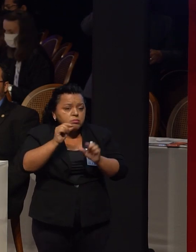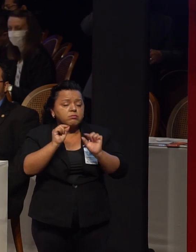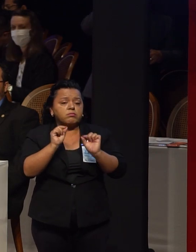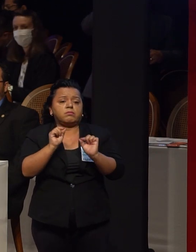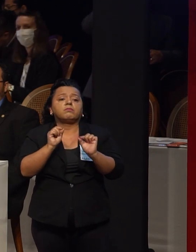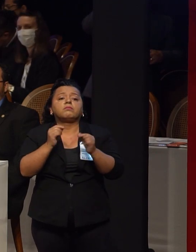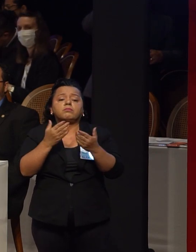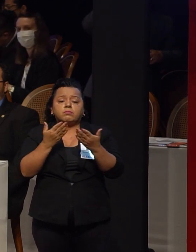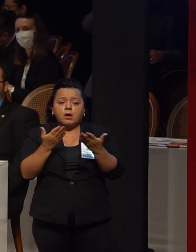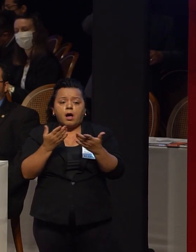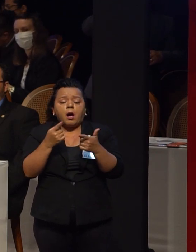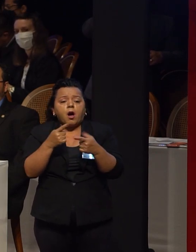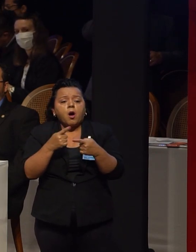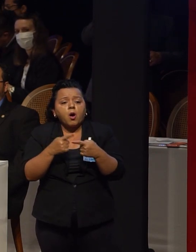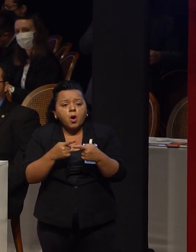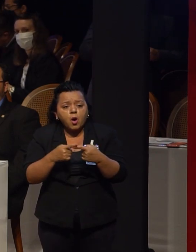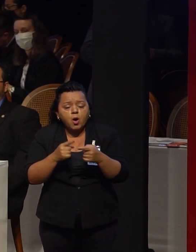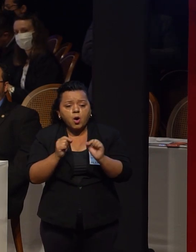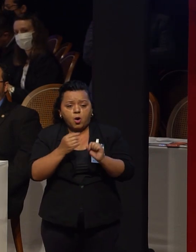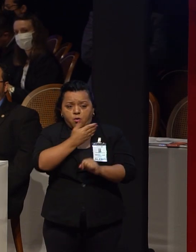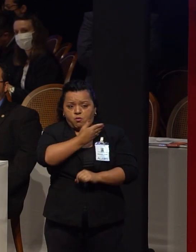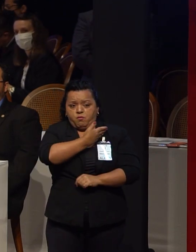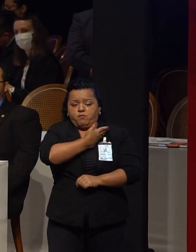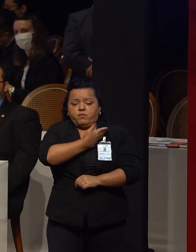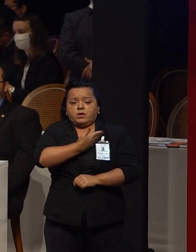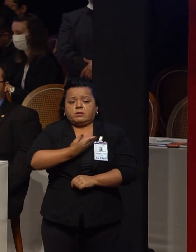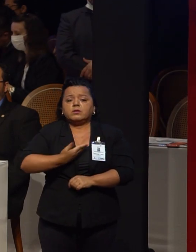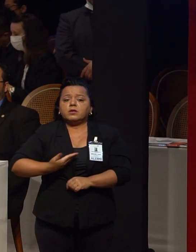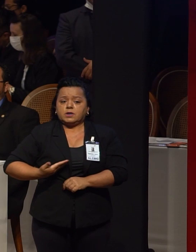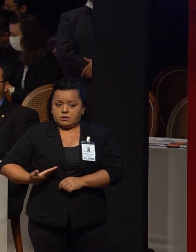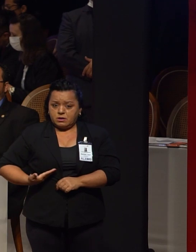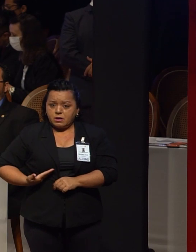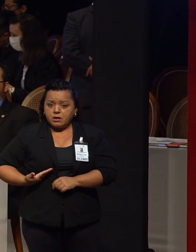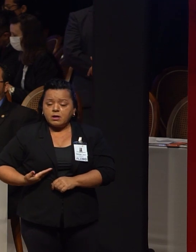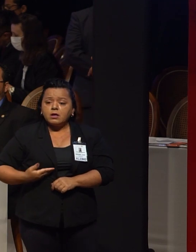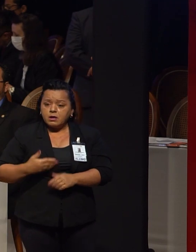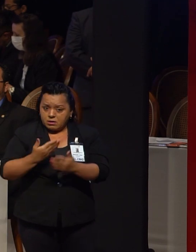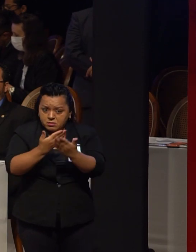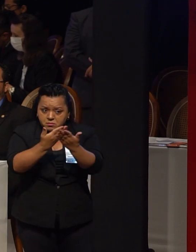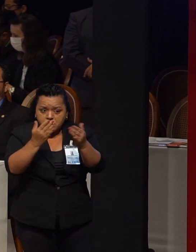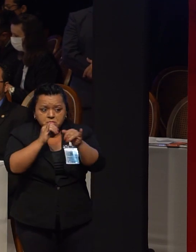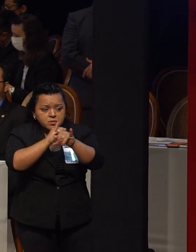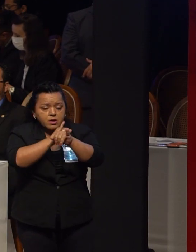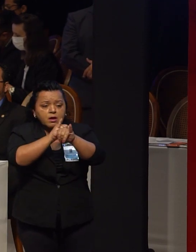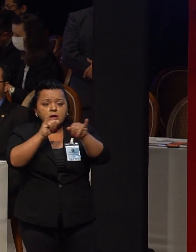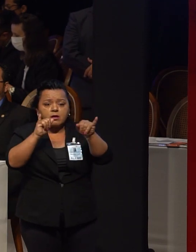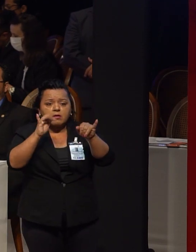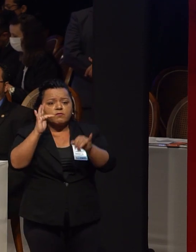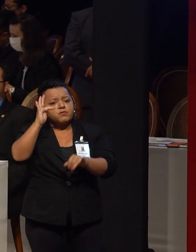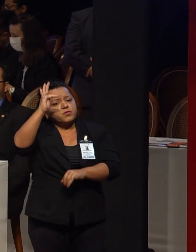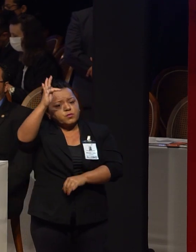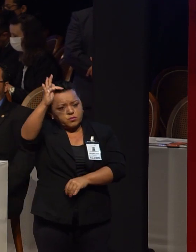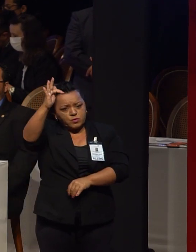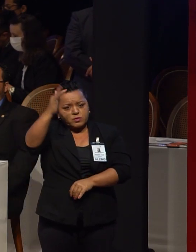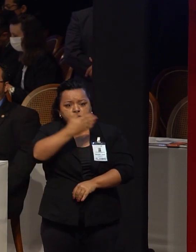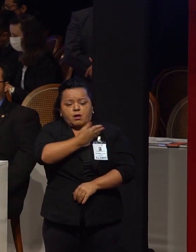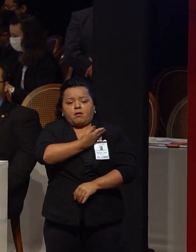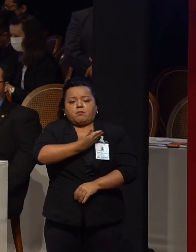Porque um governador, gente, isso é para qualquer um que um dia for governador ou